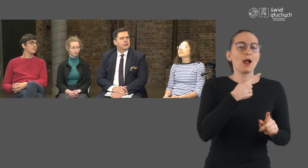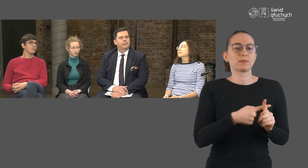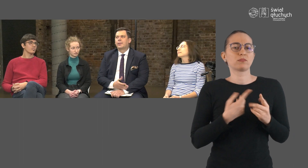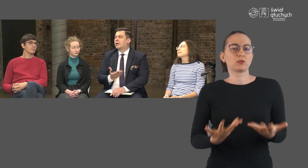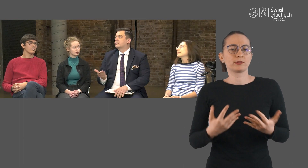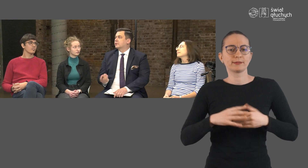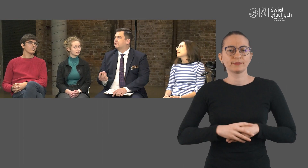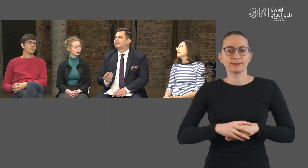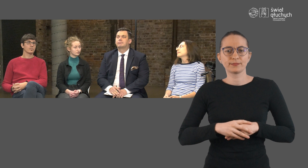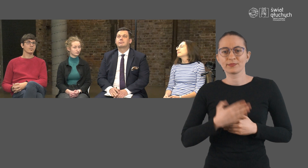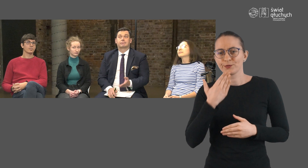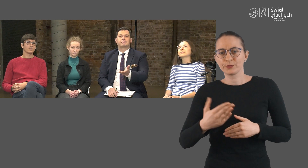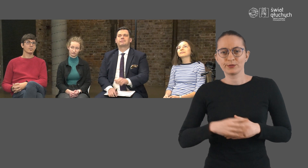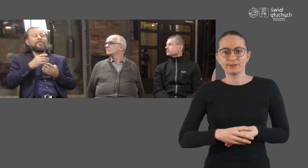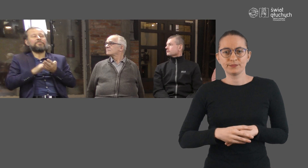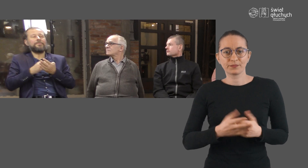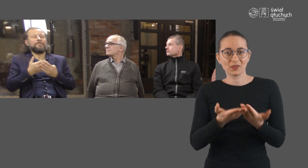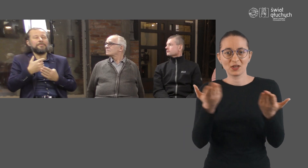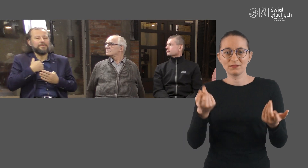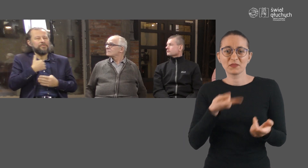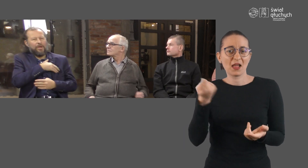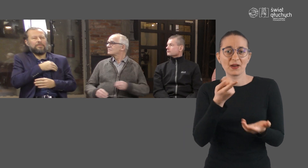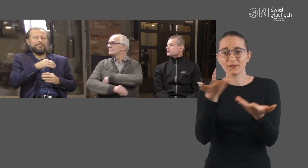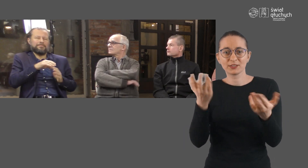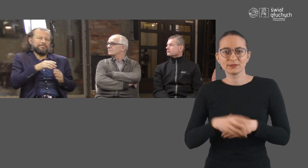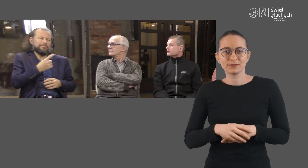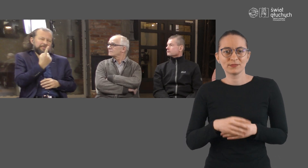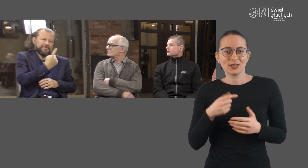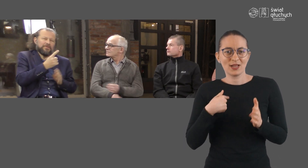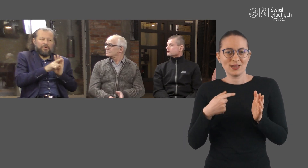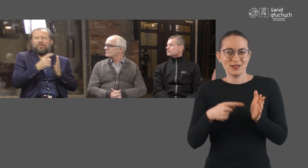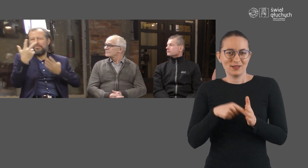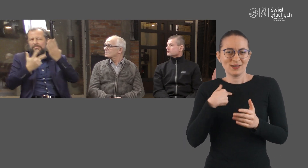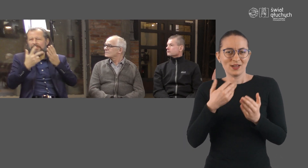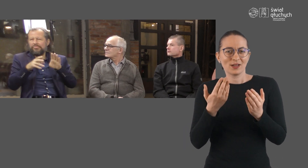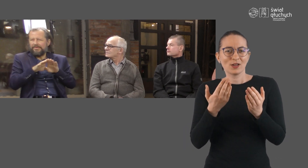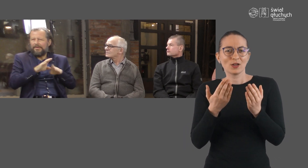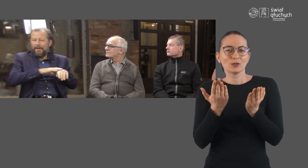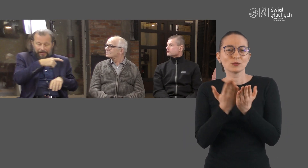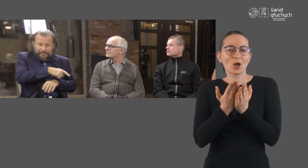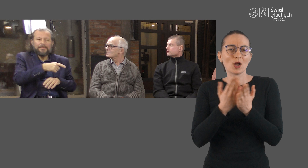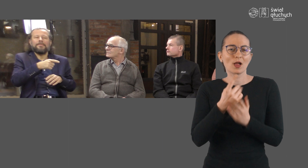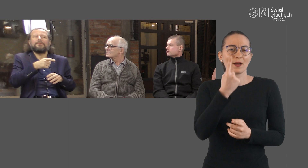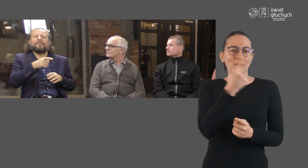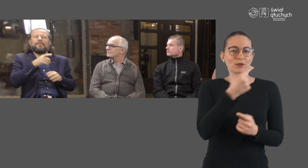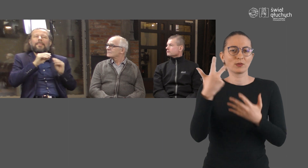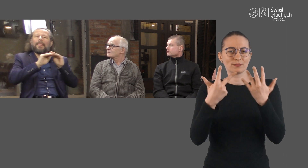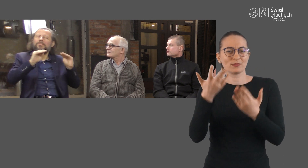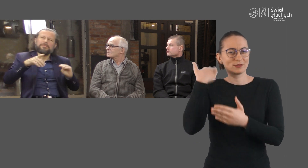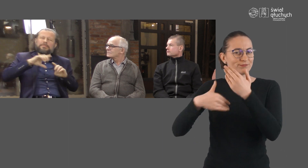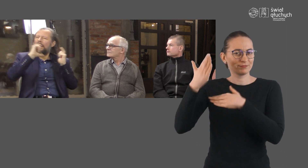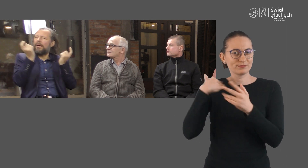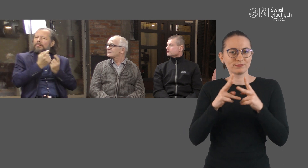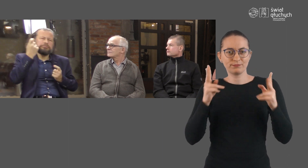Dziękuję bardzo. Dziękuję. Ja na przykład w szkole od 1. do 8. klasy, w szkole podstawowej,